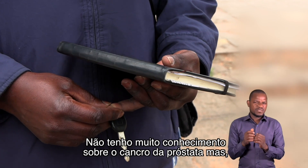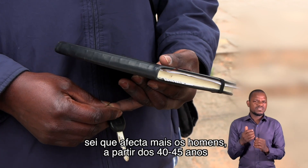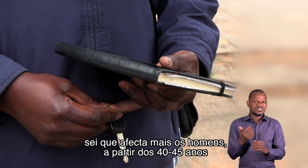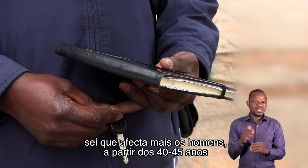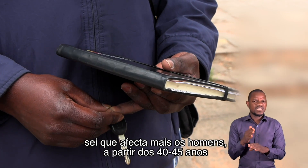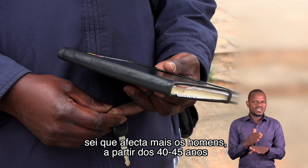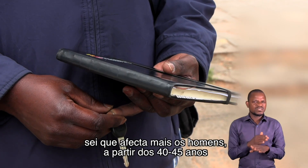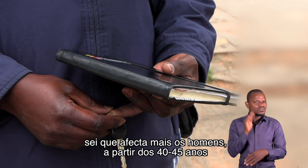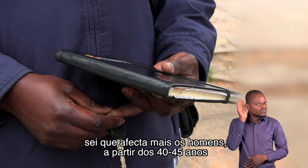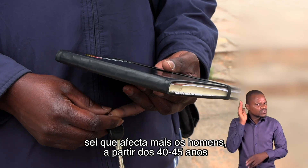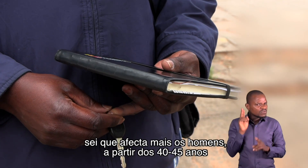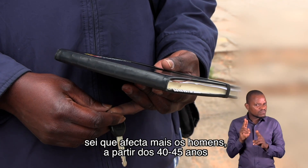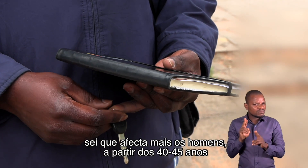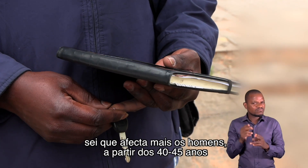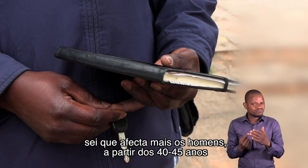mas sei que afeta mais os homens